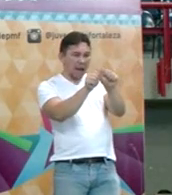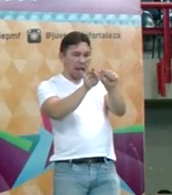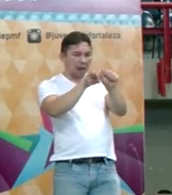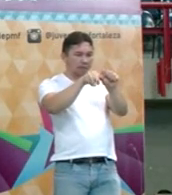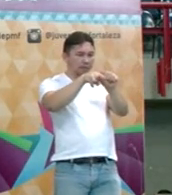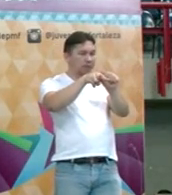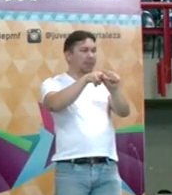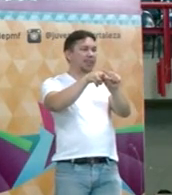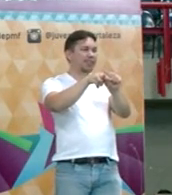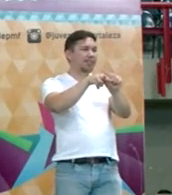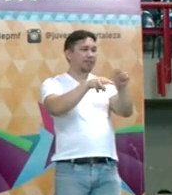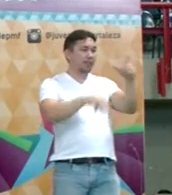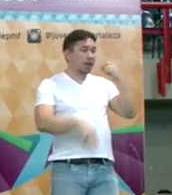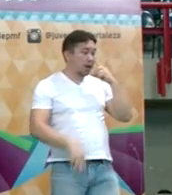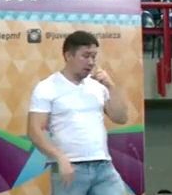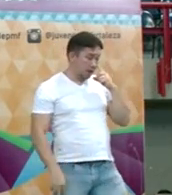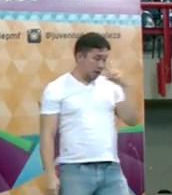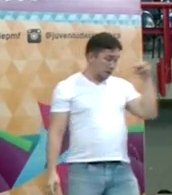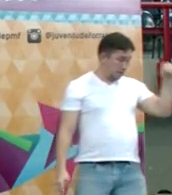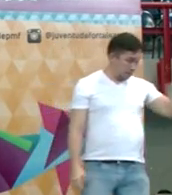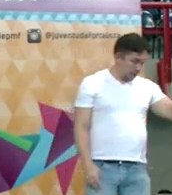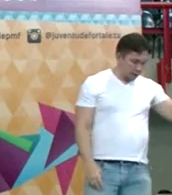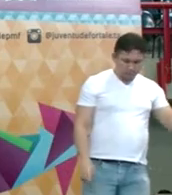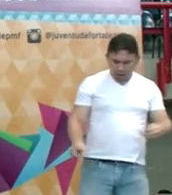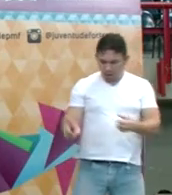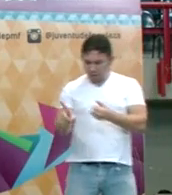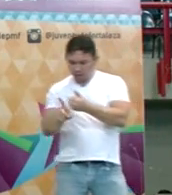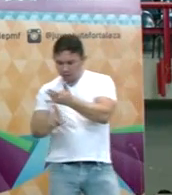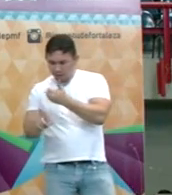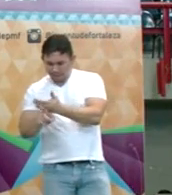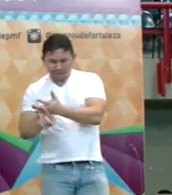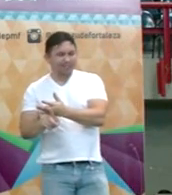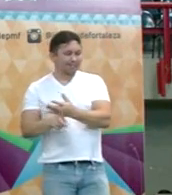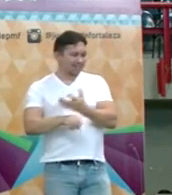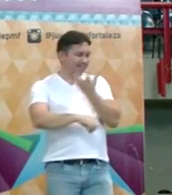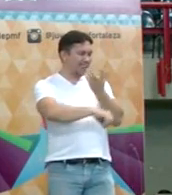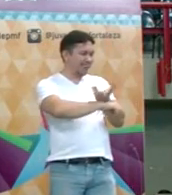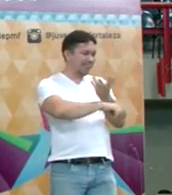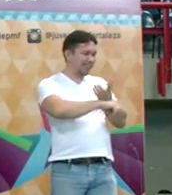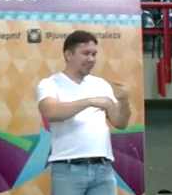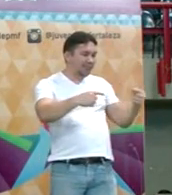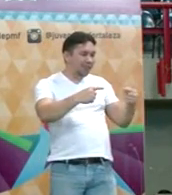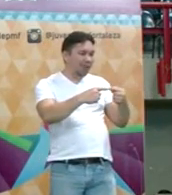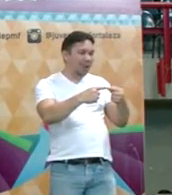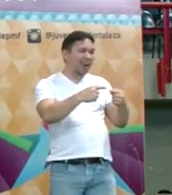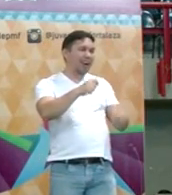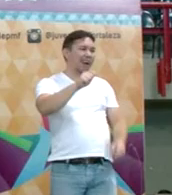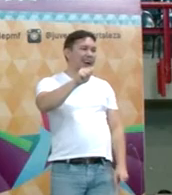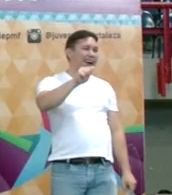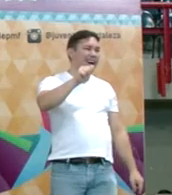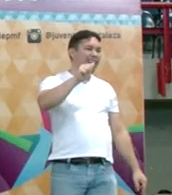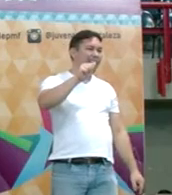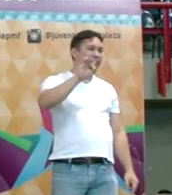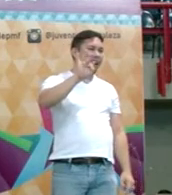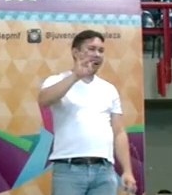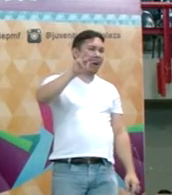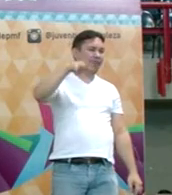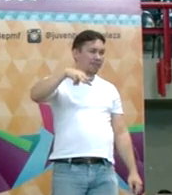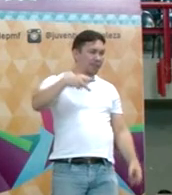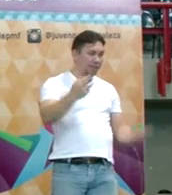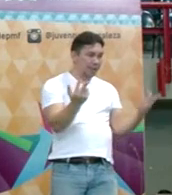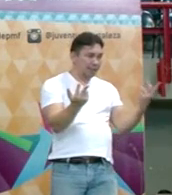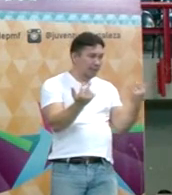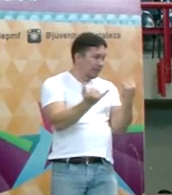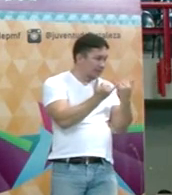dissesse assim, ó, matemática e física são disciplinas afins. Tem sentido de